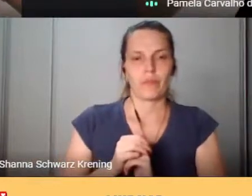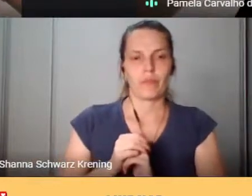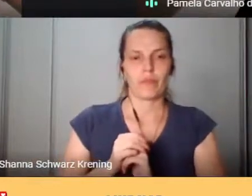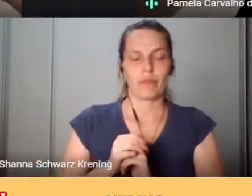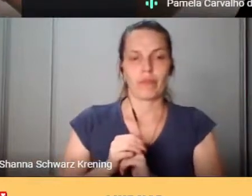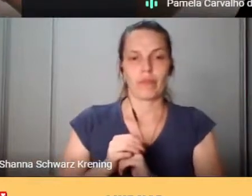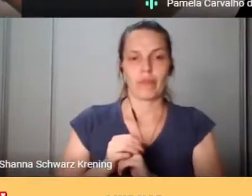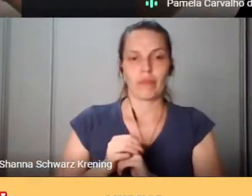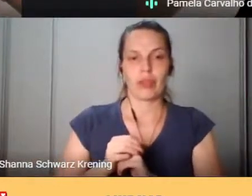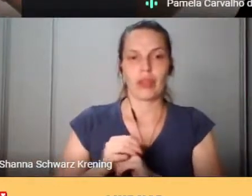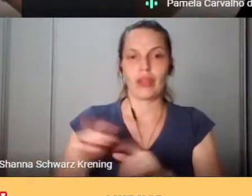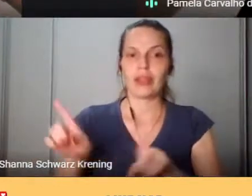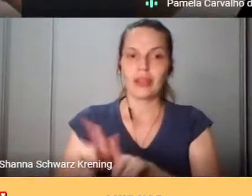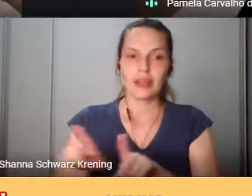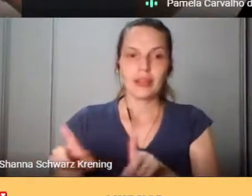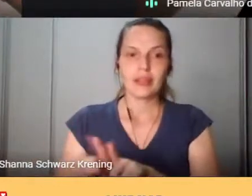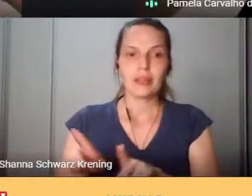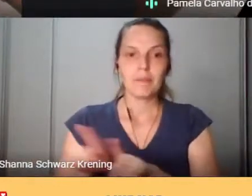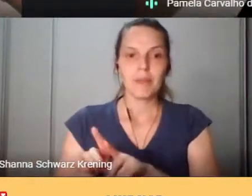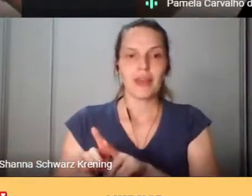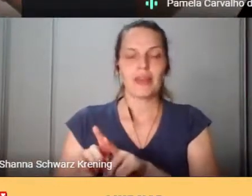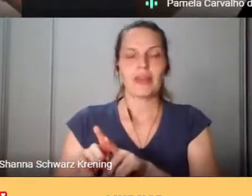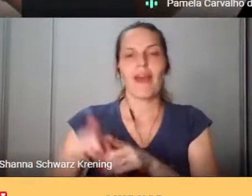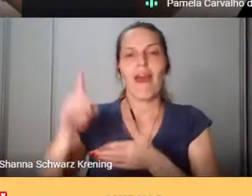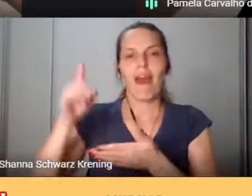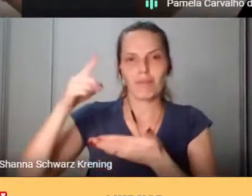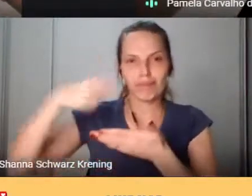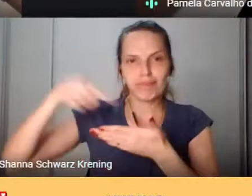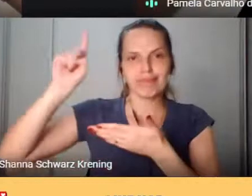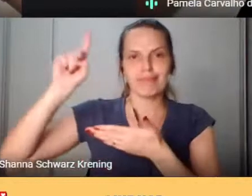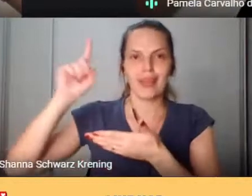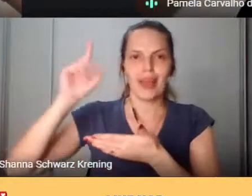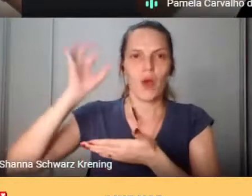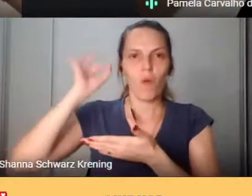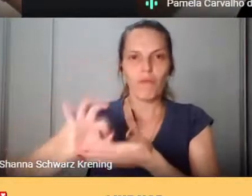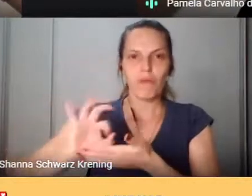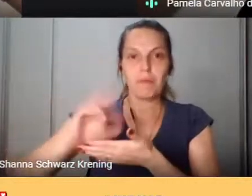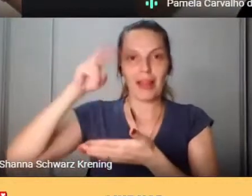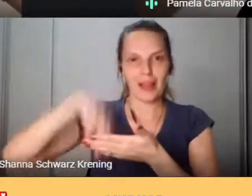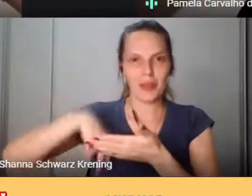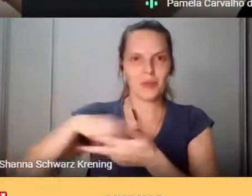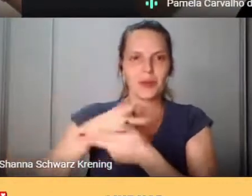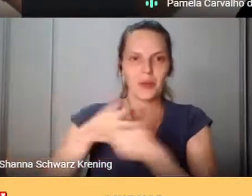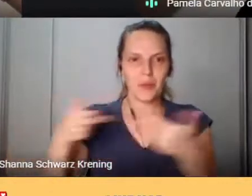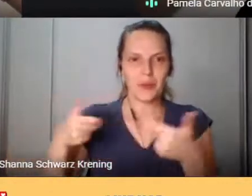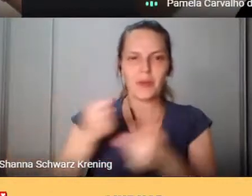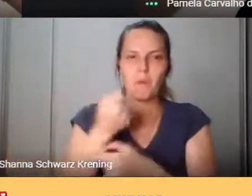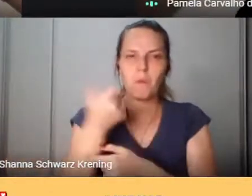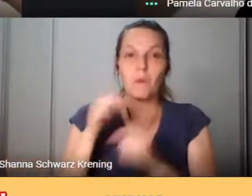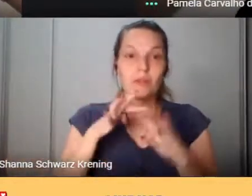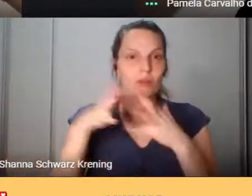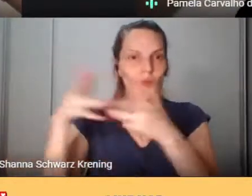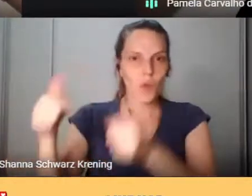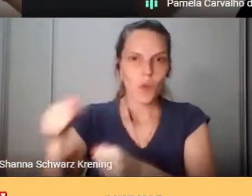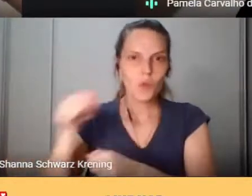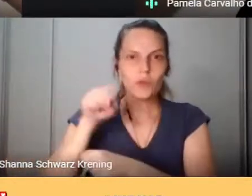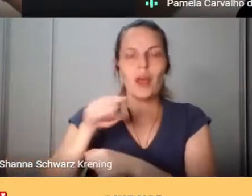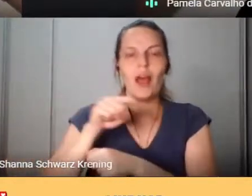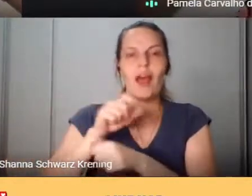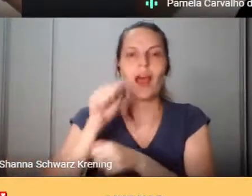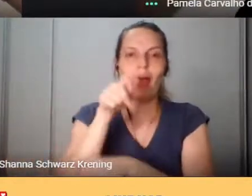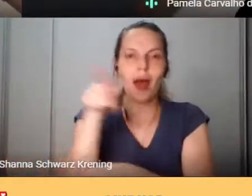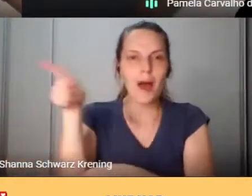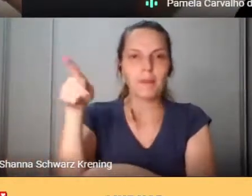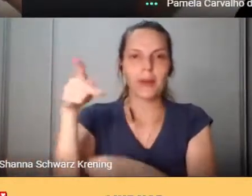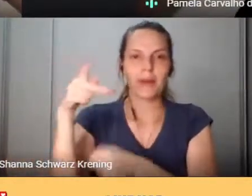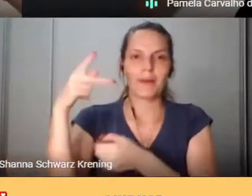desabilitar as confirmações de leitura também é maravilhoso. Assim, quase todos os aplicativos de mensagem permitem.